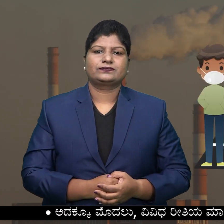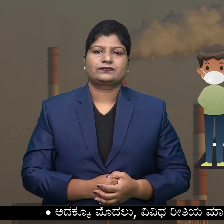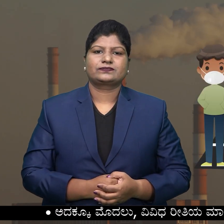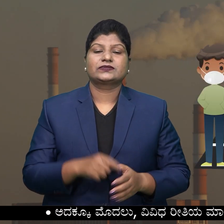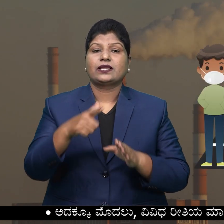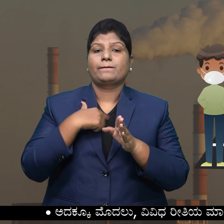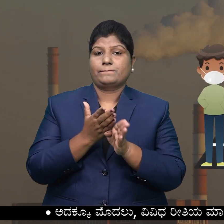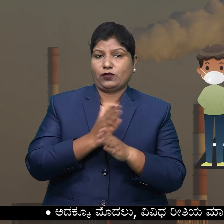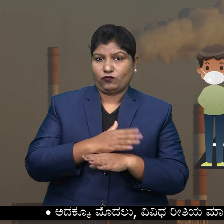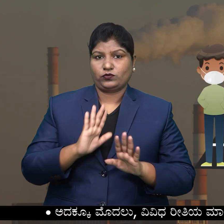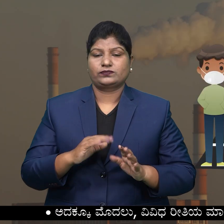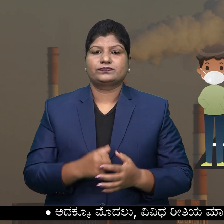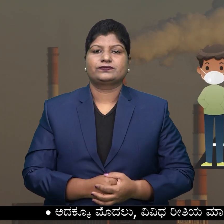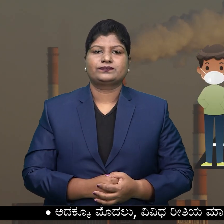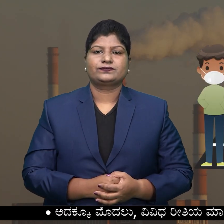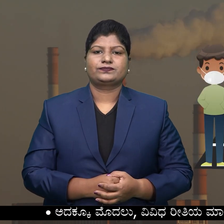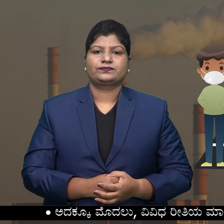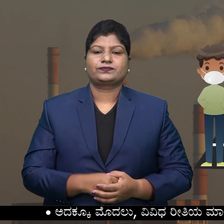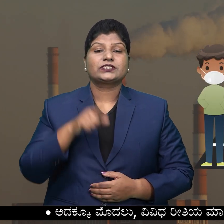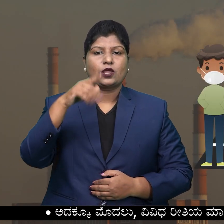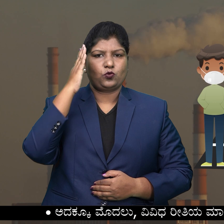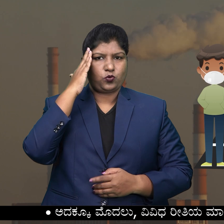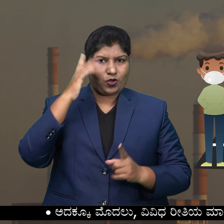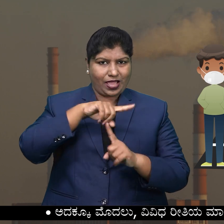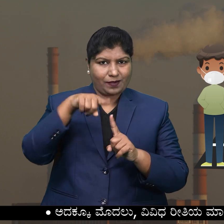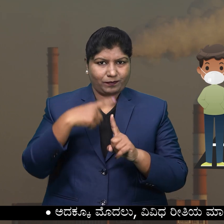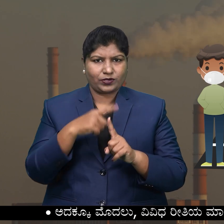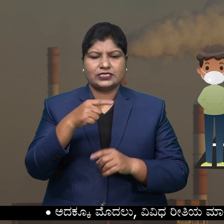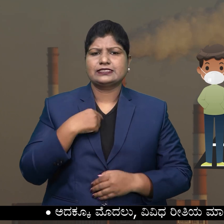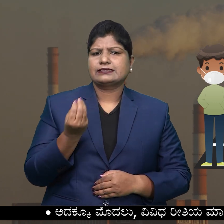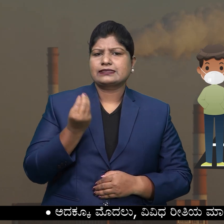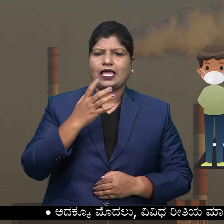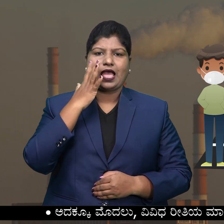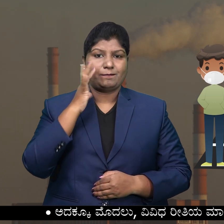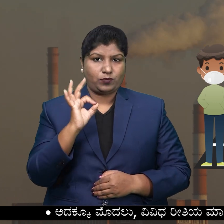ಅದಕ್ಕೂ ಮೊದಲು ವಿವಿಧ ರೀತಿಯ ಮಾಲಿನ್ಯದ ಕೆಲವು ಪ್ರಮುಖ ಅಂಶಗಳ ಬಗ್ಗೆ ತಿಳಿದುಕೊಳ್ಳಿ.